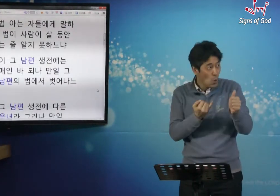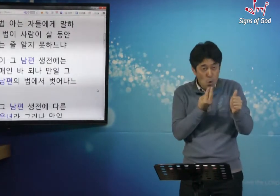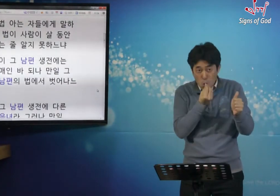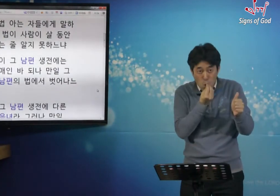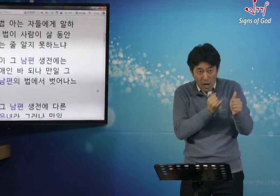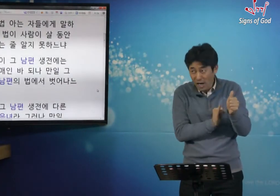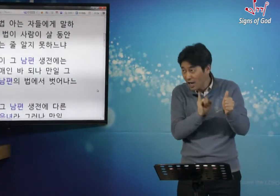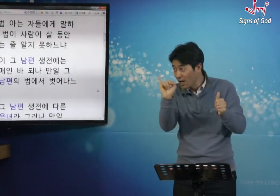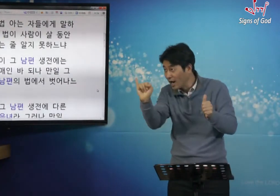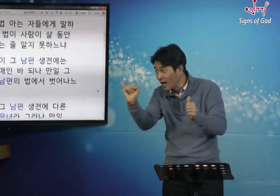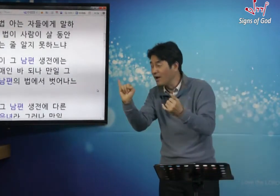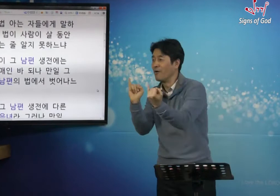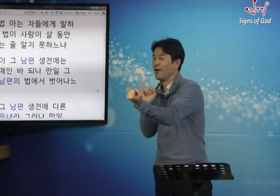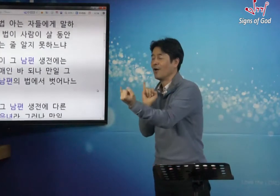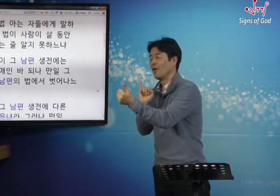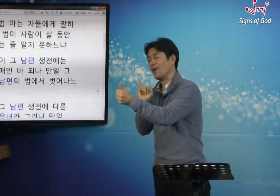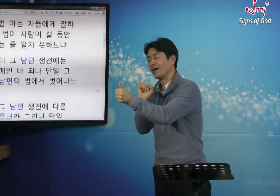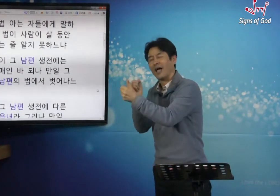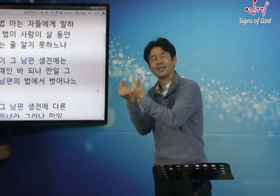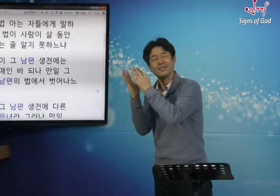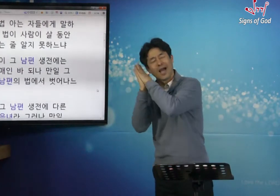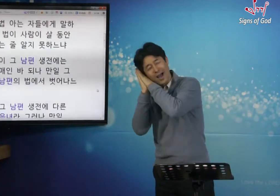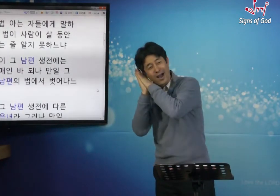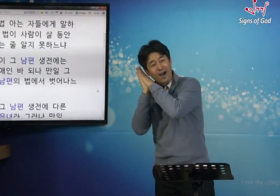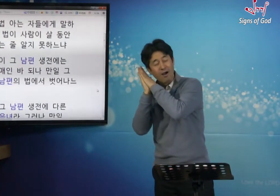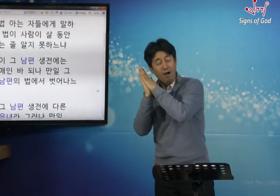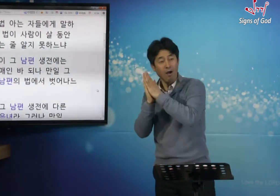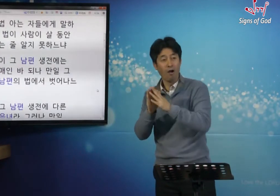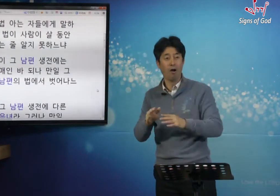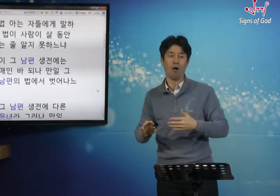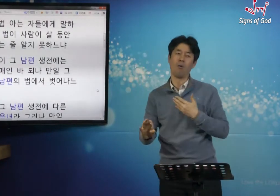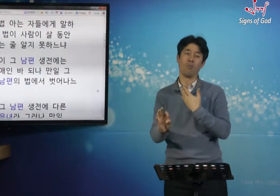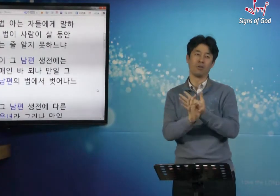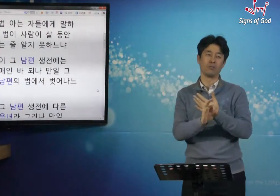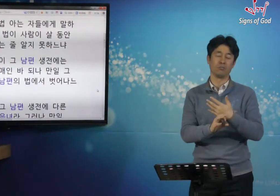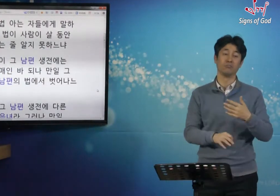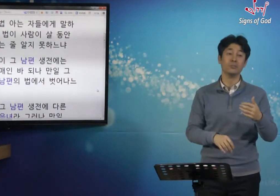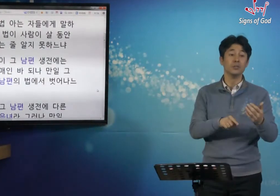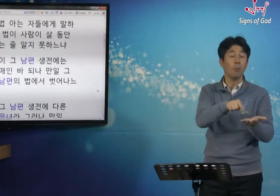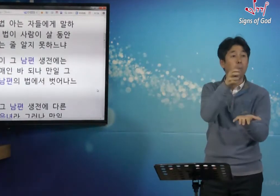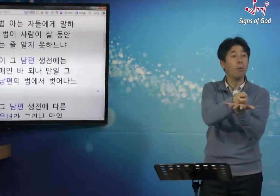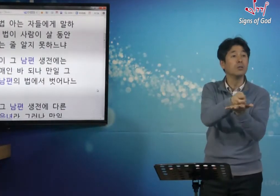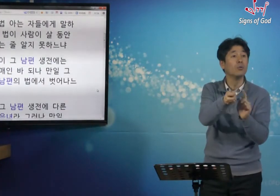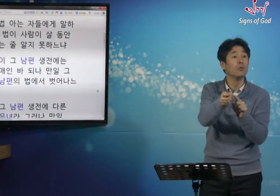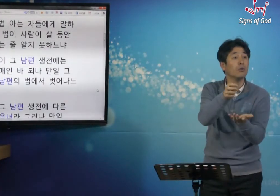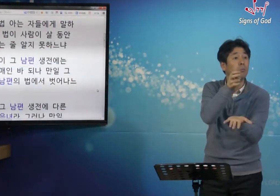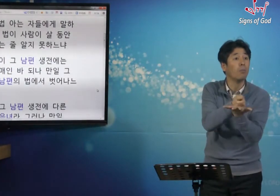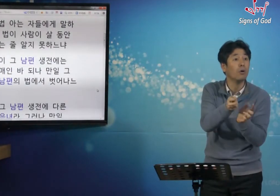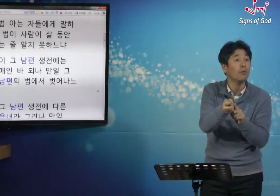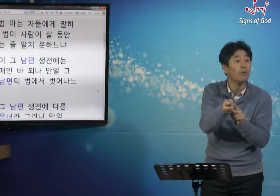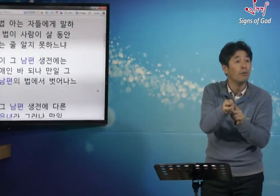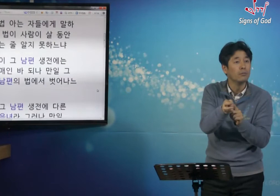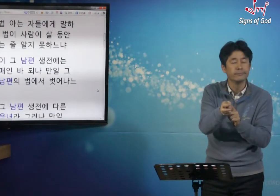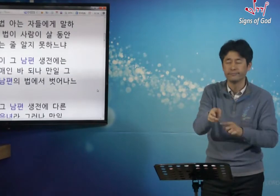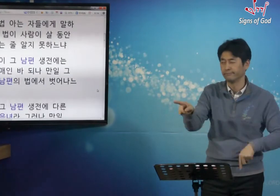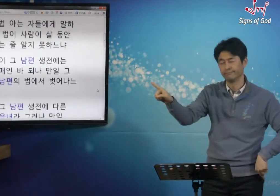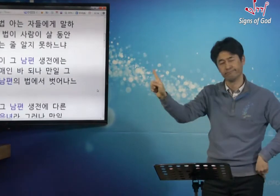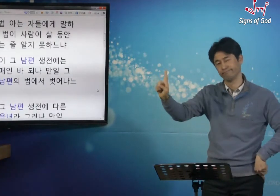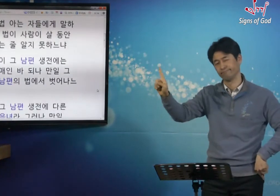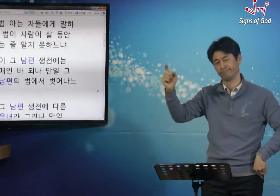사람과 비밀리에 가서 잘못된 행동을 하면 그것은 그 법을